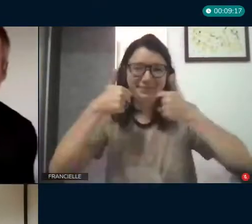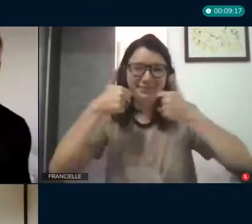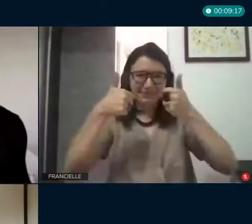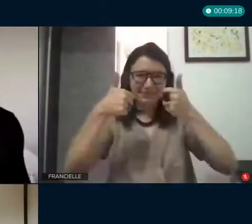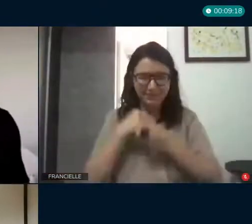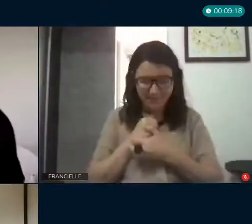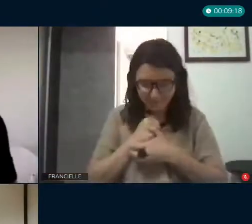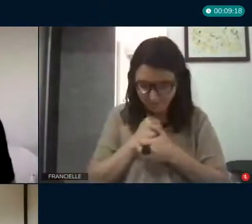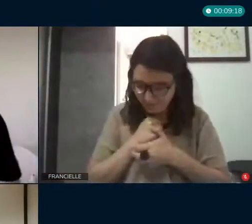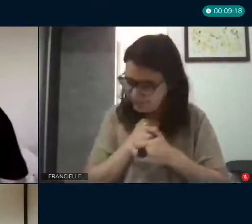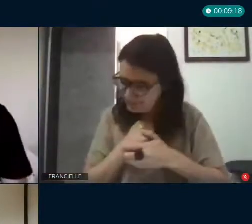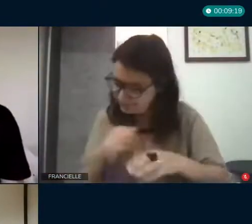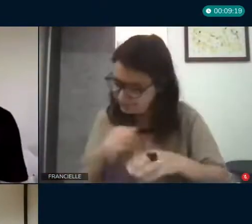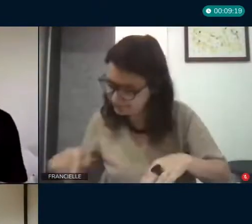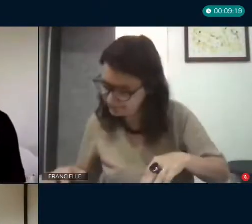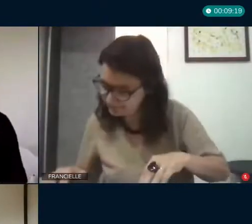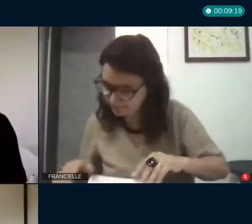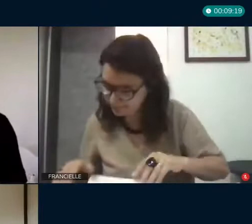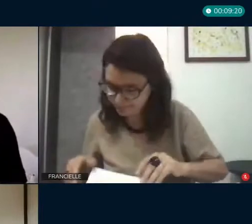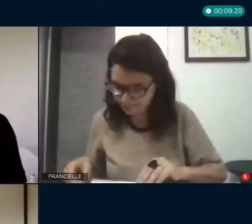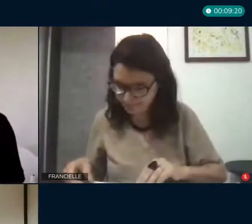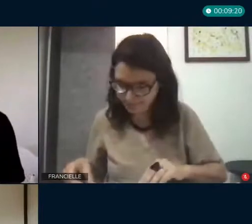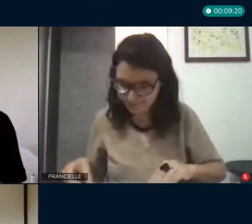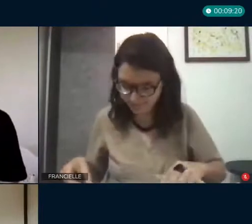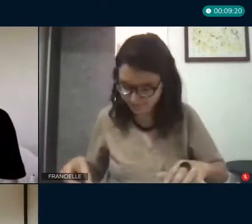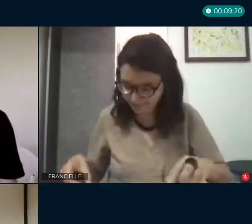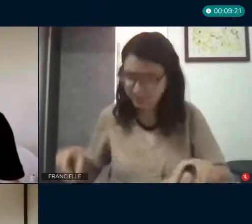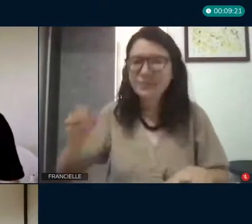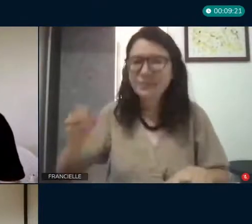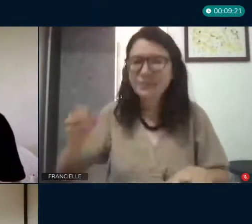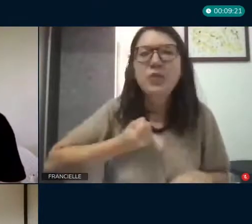rodapé, sim, até para marcar esse processo histórico.